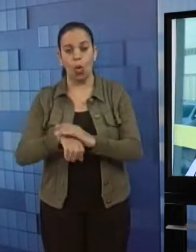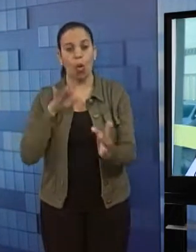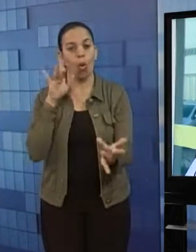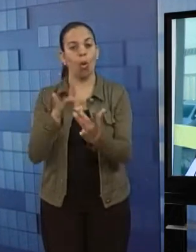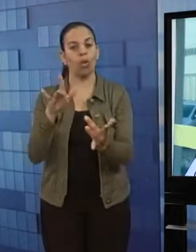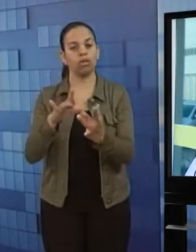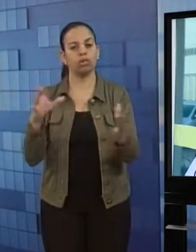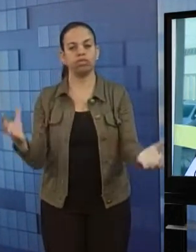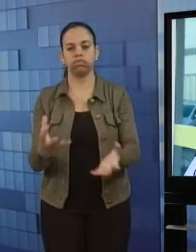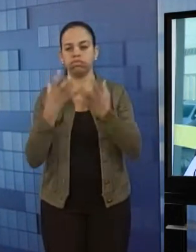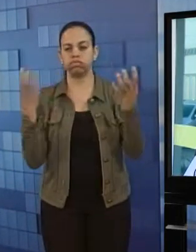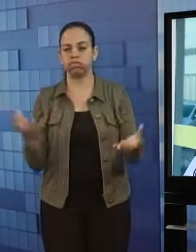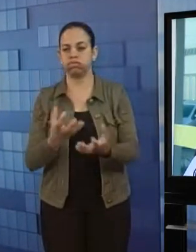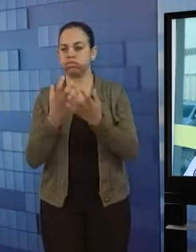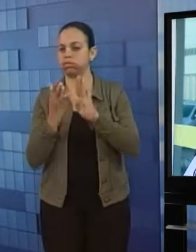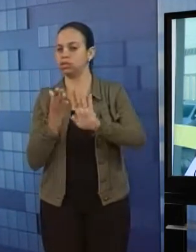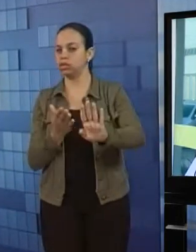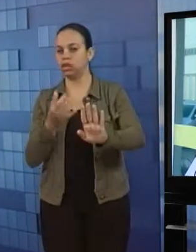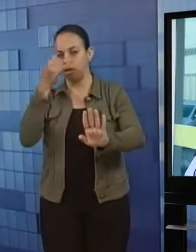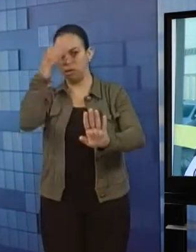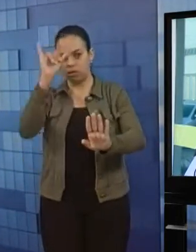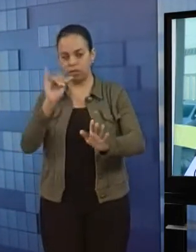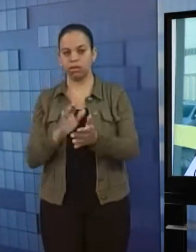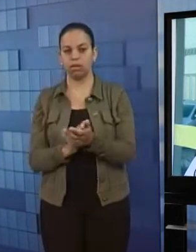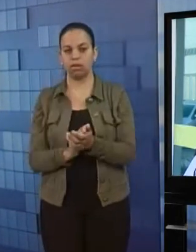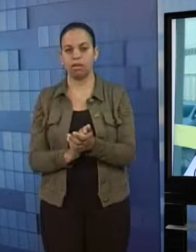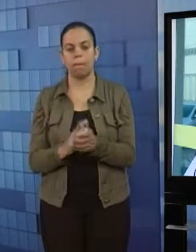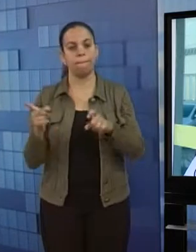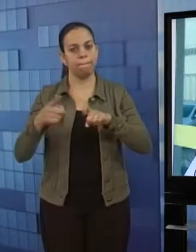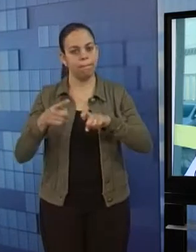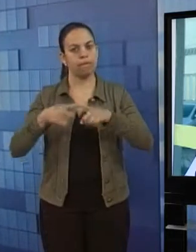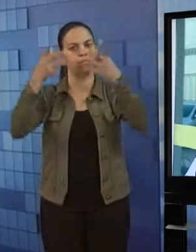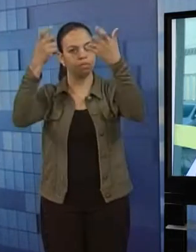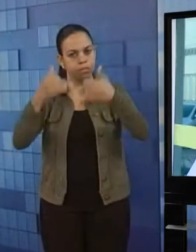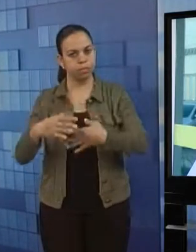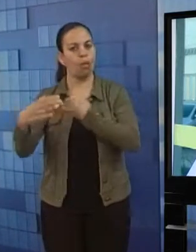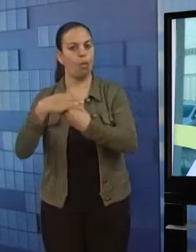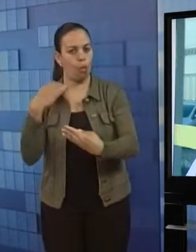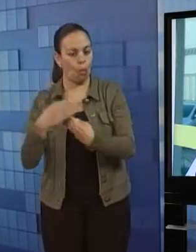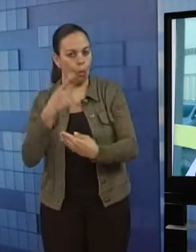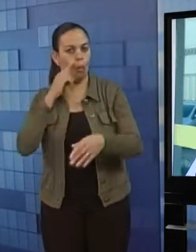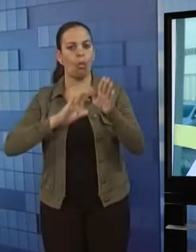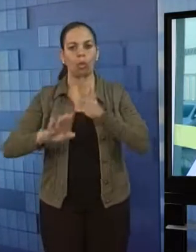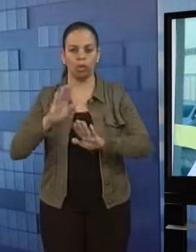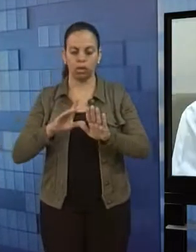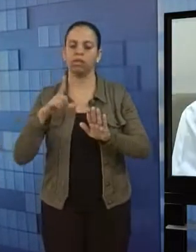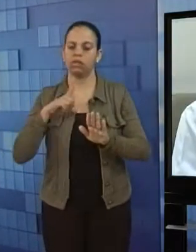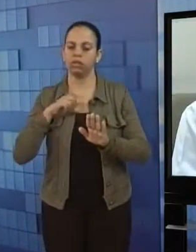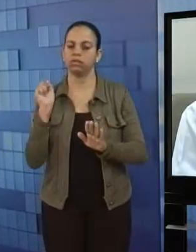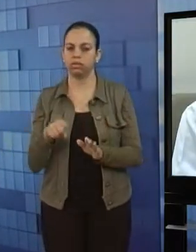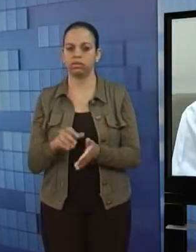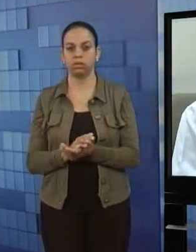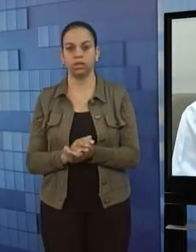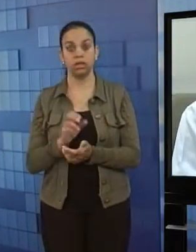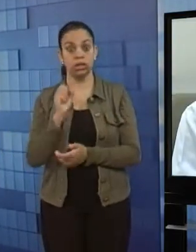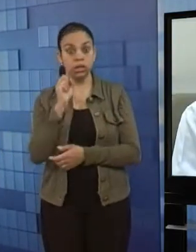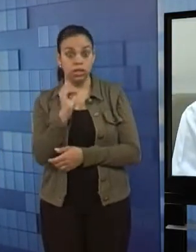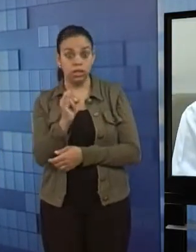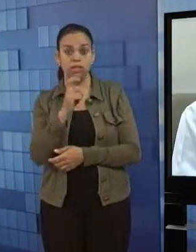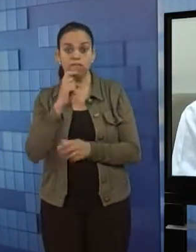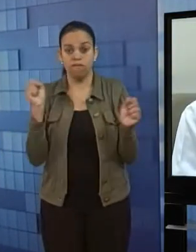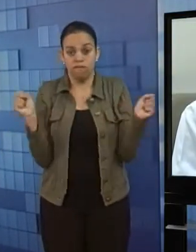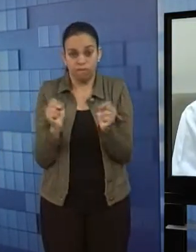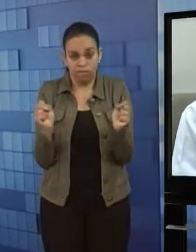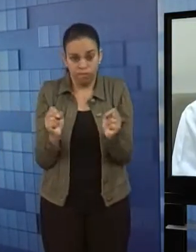poeira, né? E os cuidados que o médico recomenda, ela faz. Quando o clima está muito